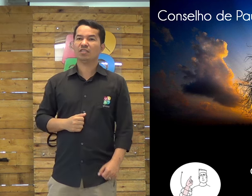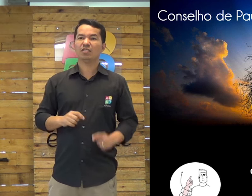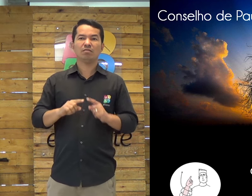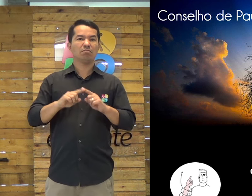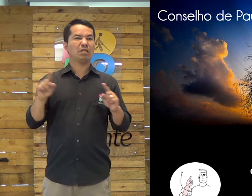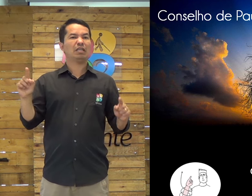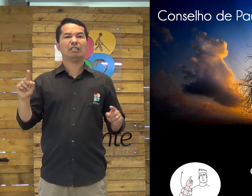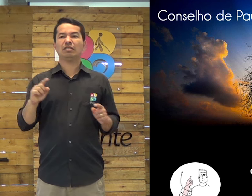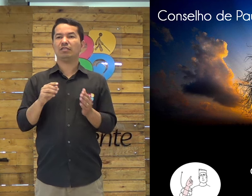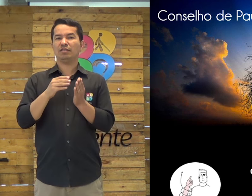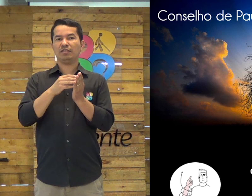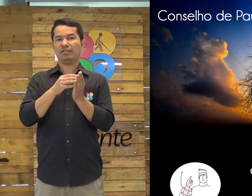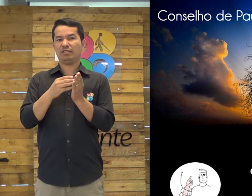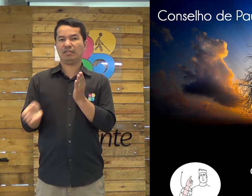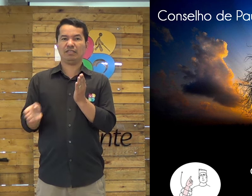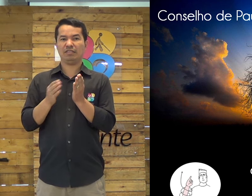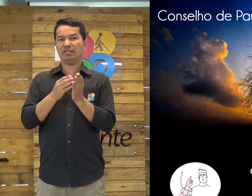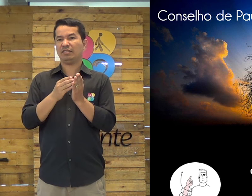menos.